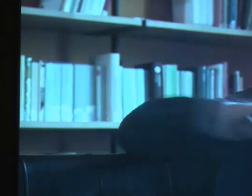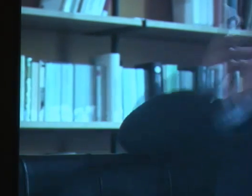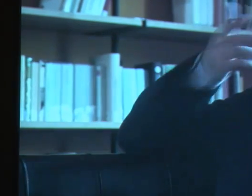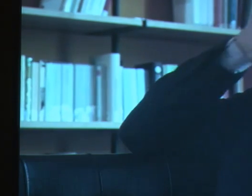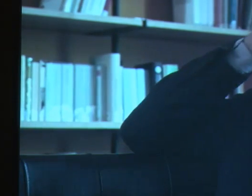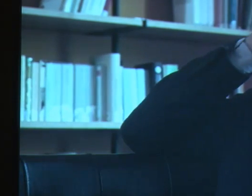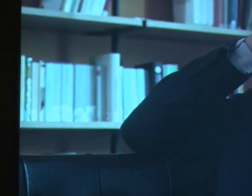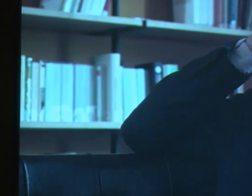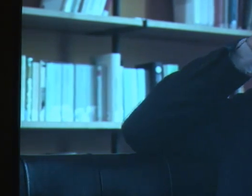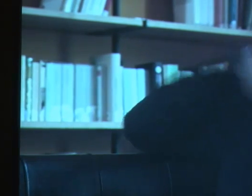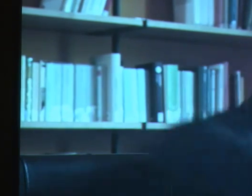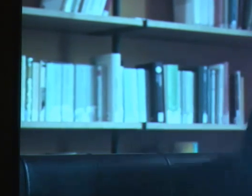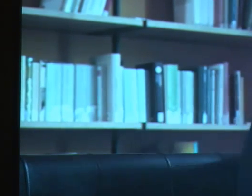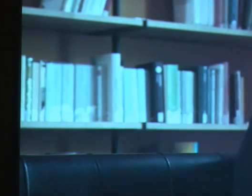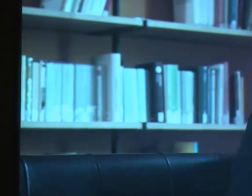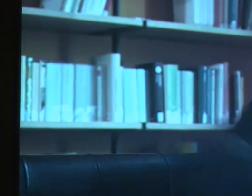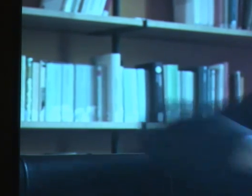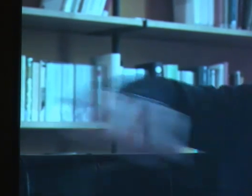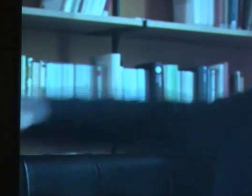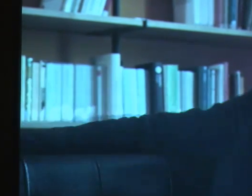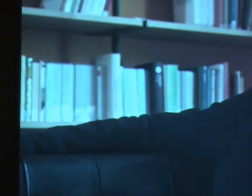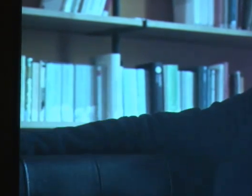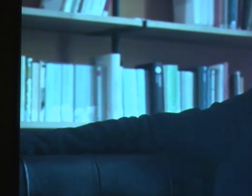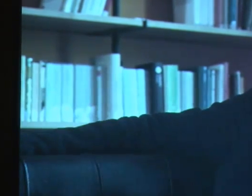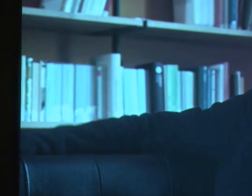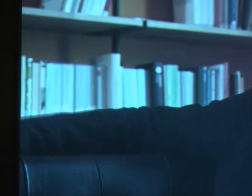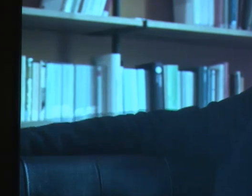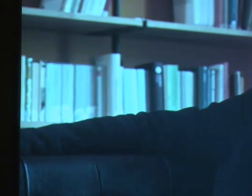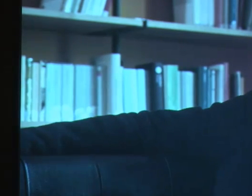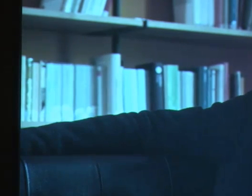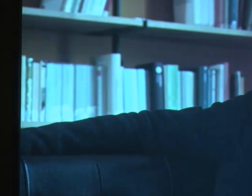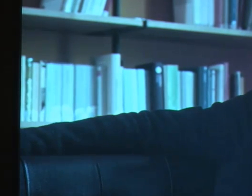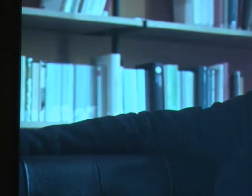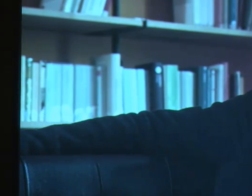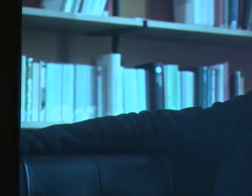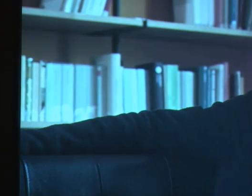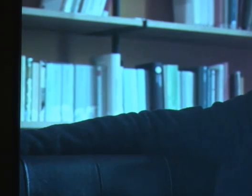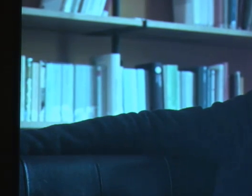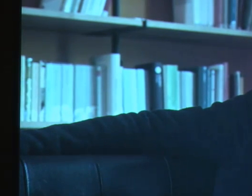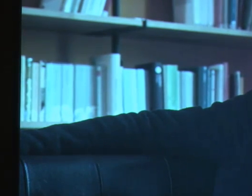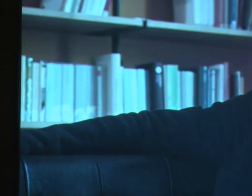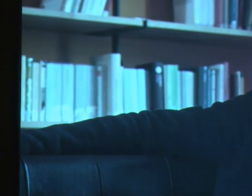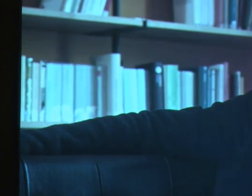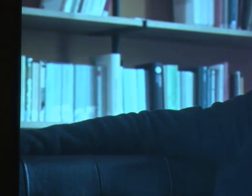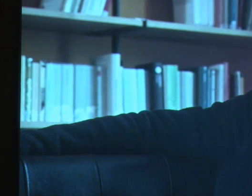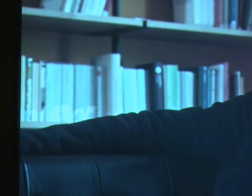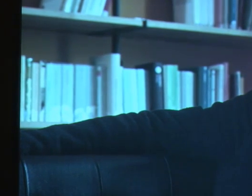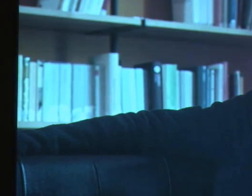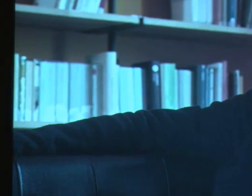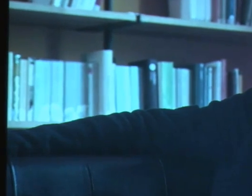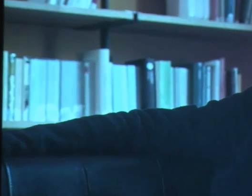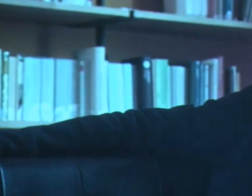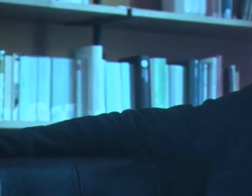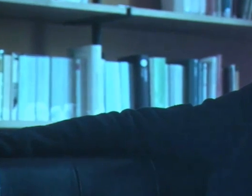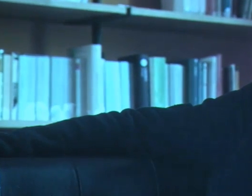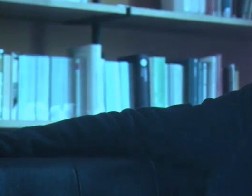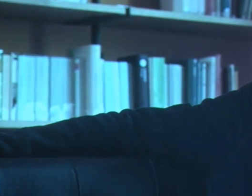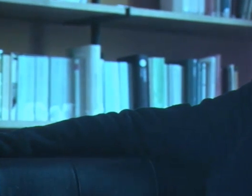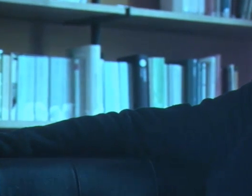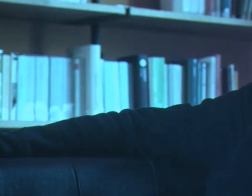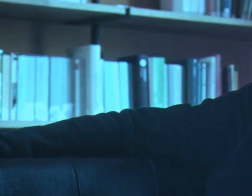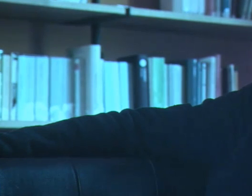aprivi guida del mattino ma incontrarvi uno dentro l'altro mi piaceva tantissimo ci sono